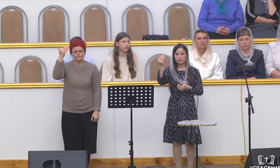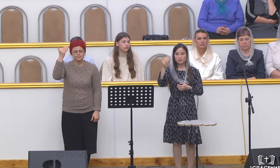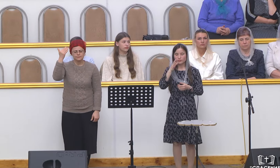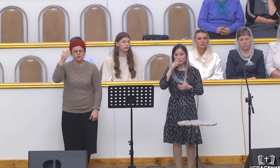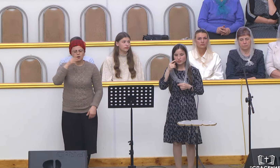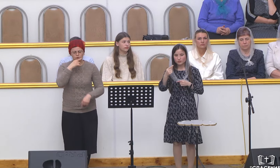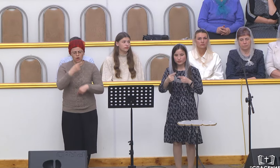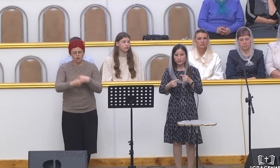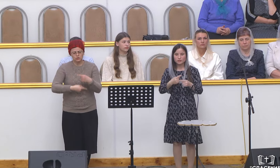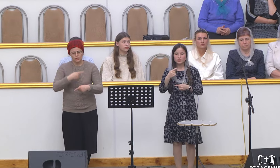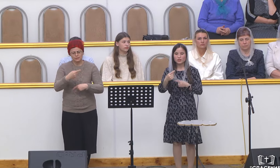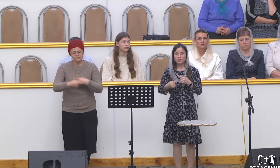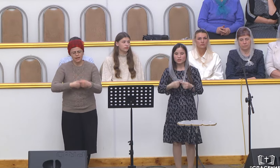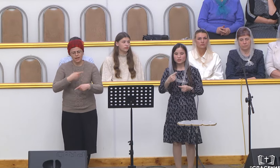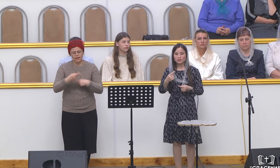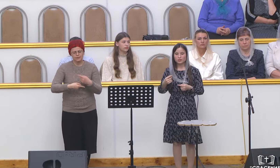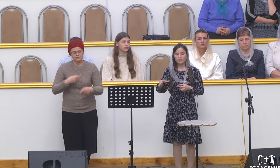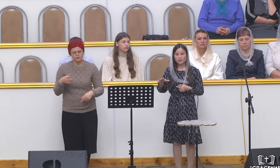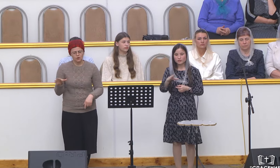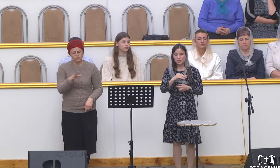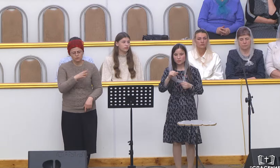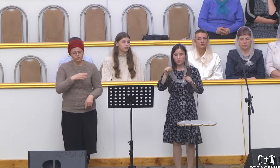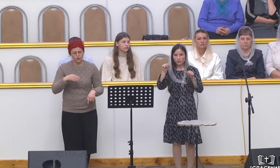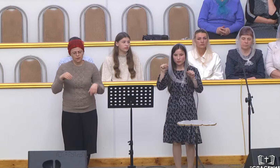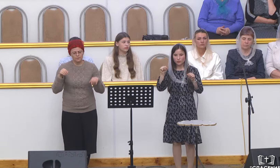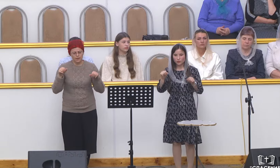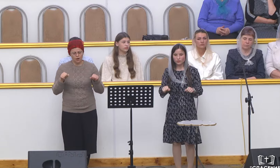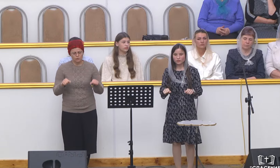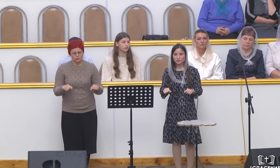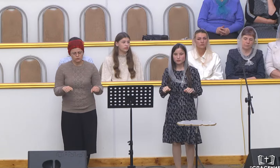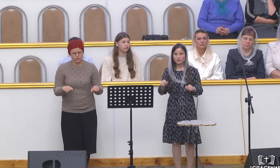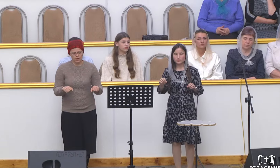вечный, всемогущий и святой.